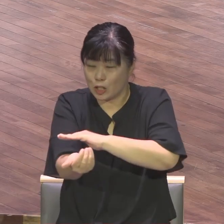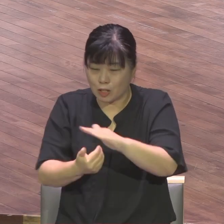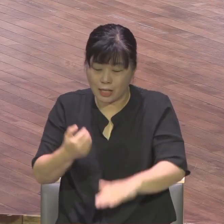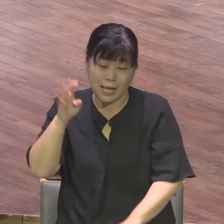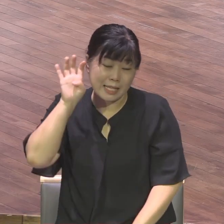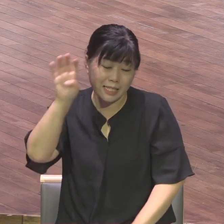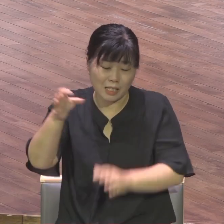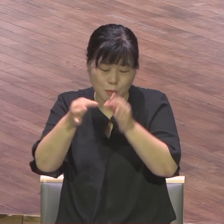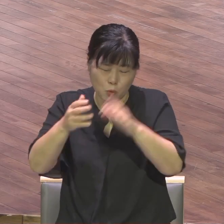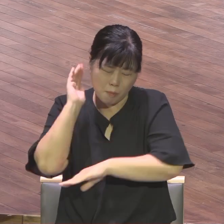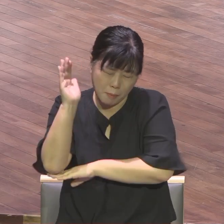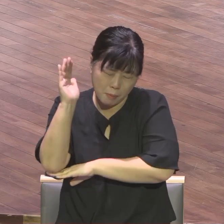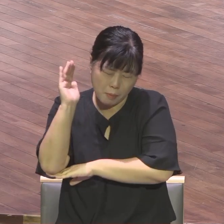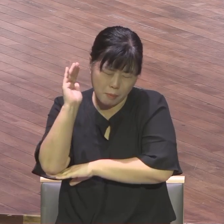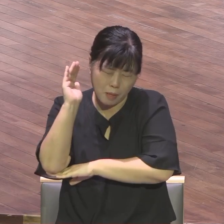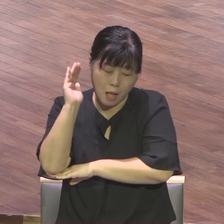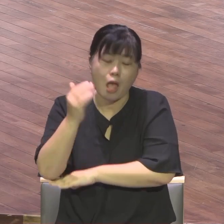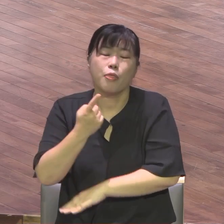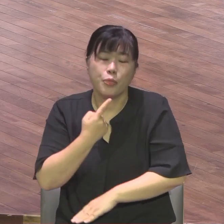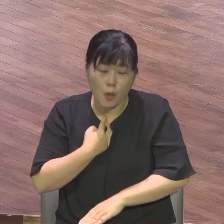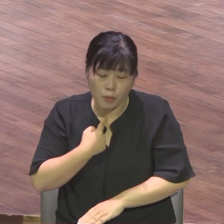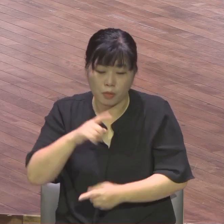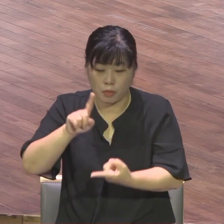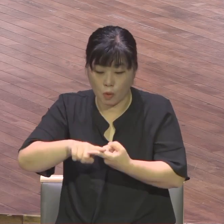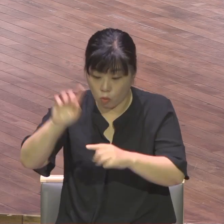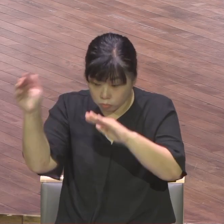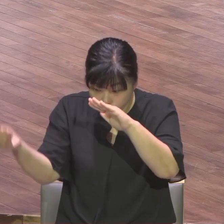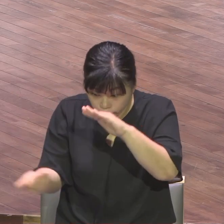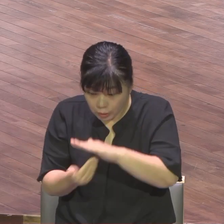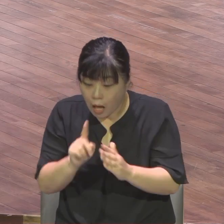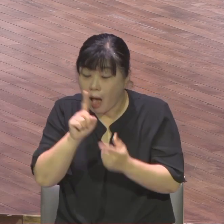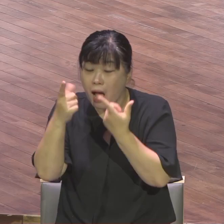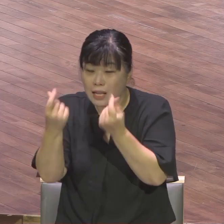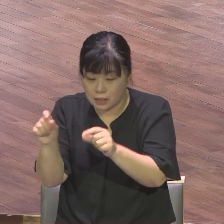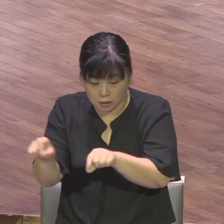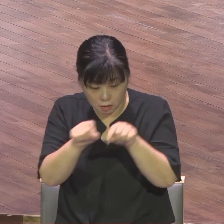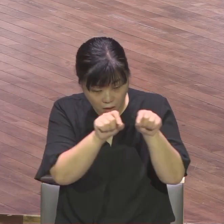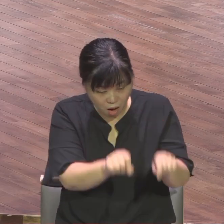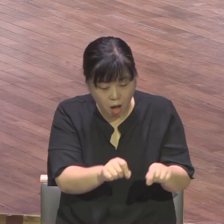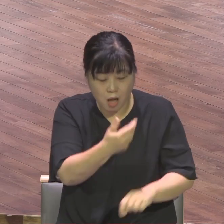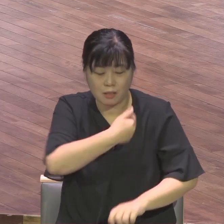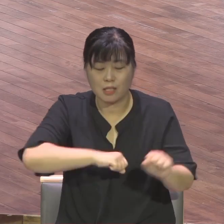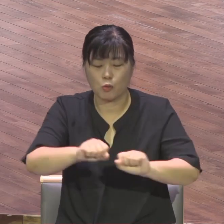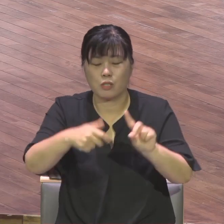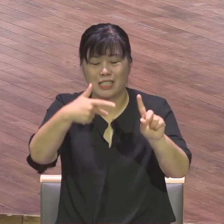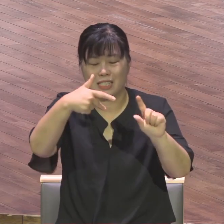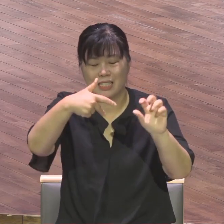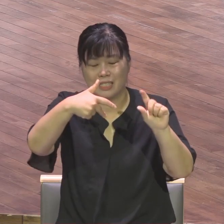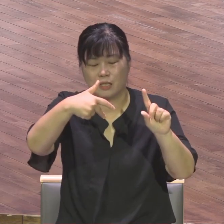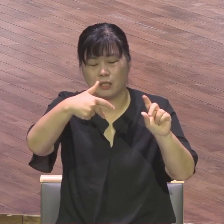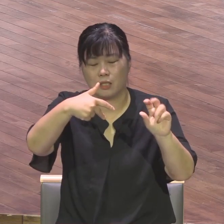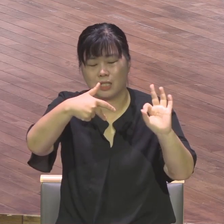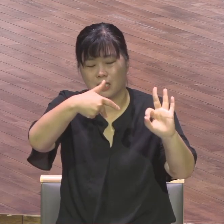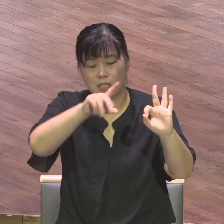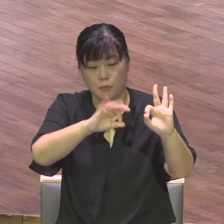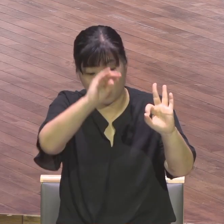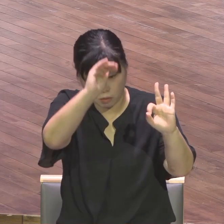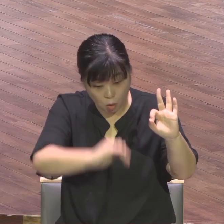말씀은 정확하게 성취가 되었다. 당시에 멸시와 천대의 지역이었던